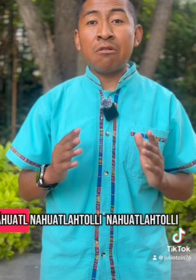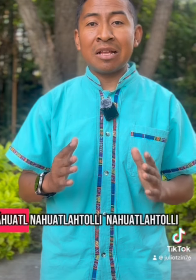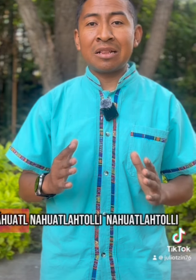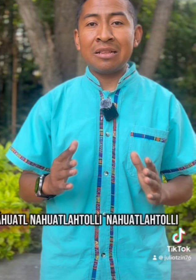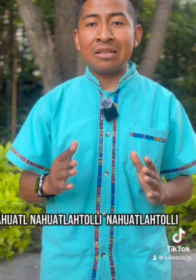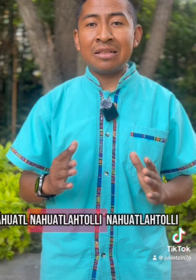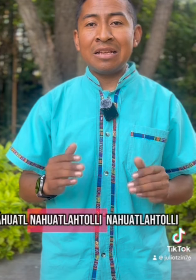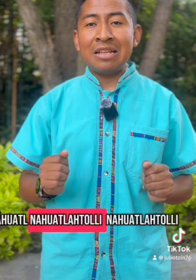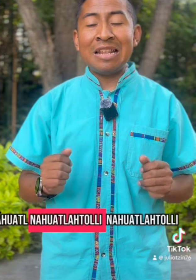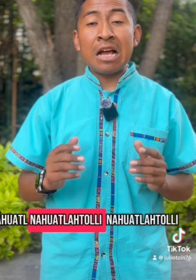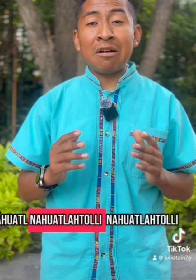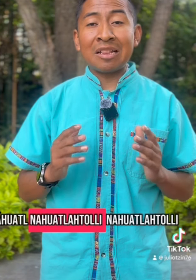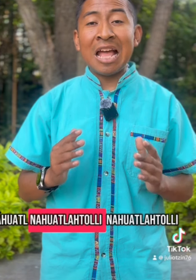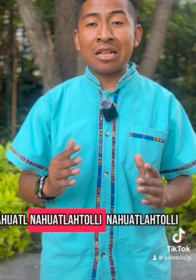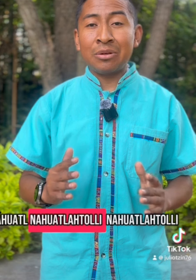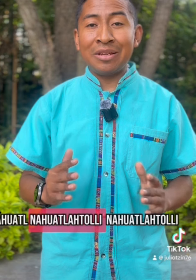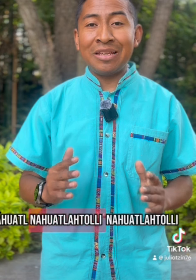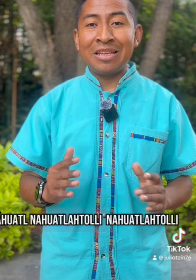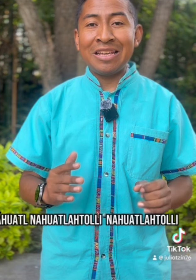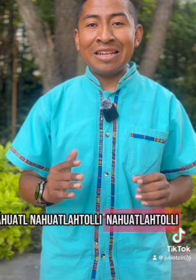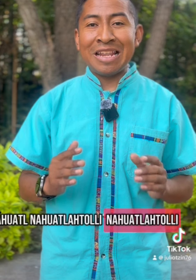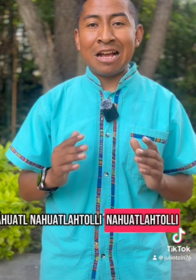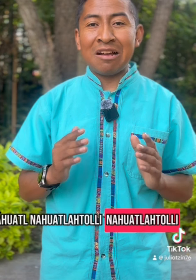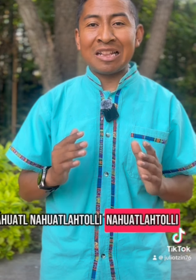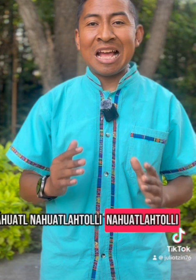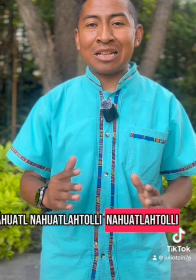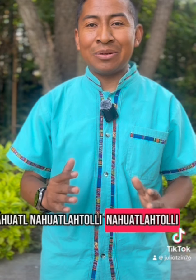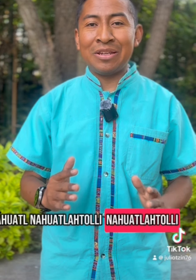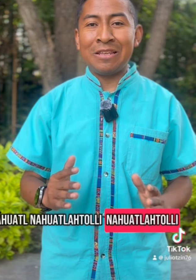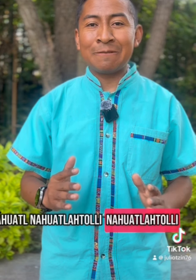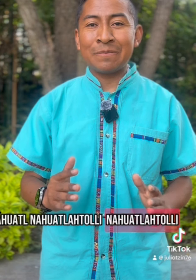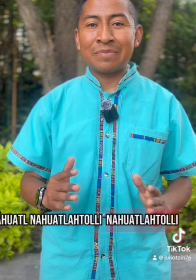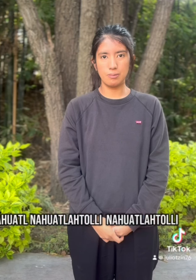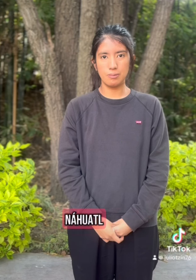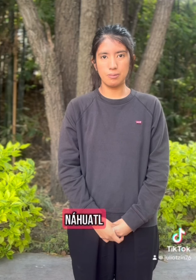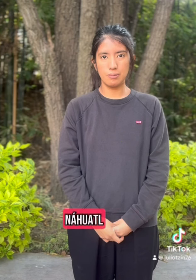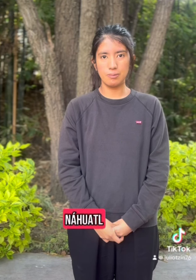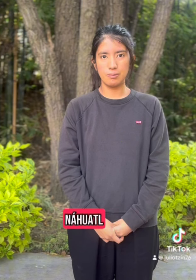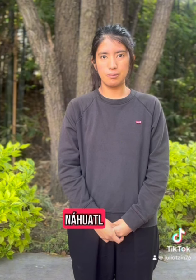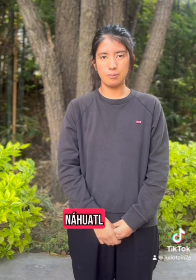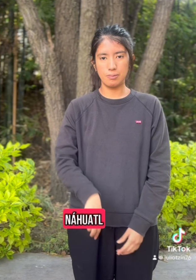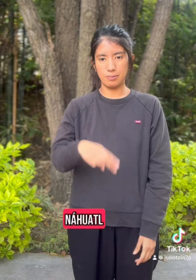Náhuatl, Nahuatlachtoli, Nahuatlachtoli. Náhuatl.